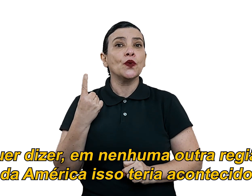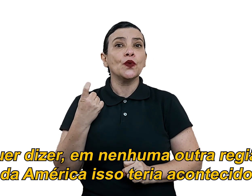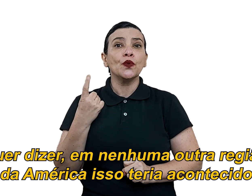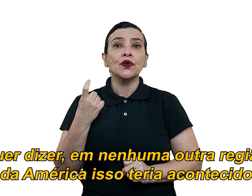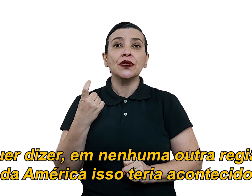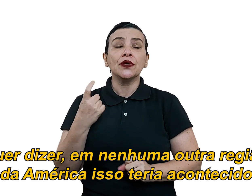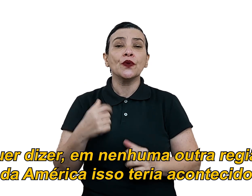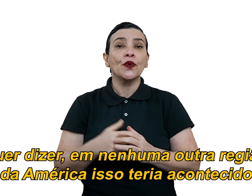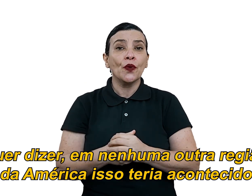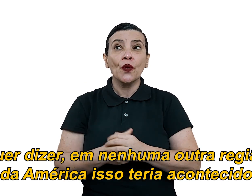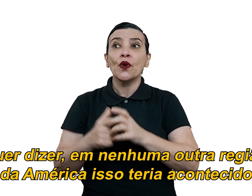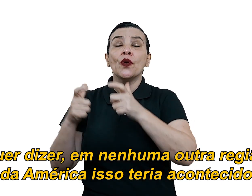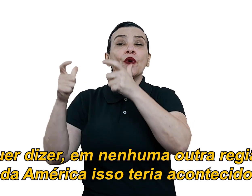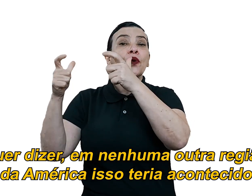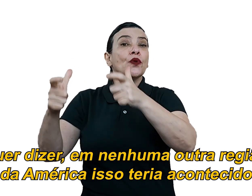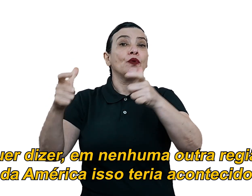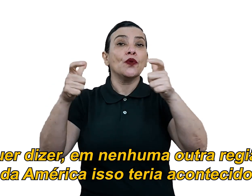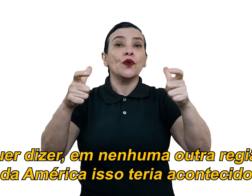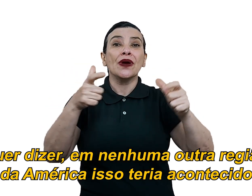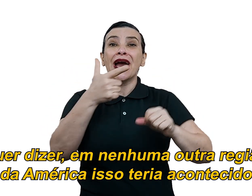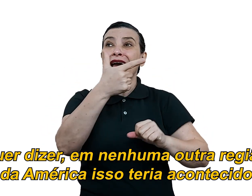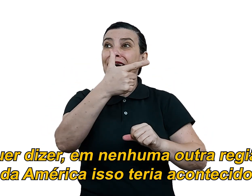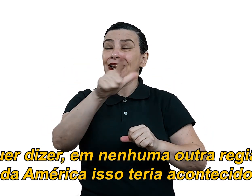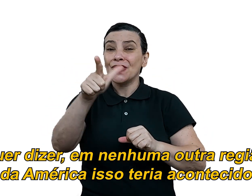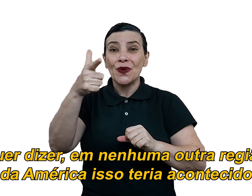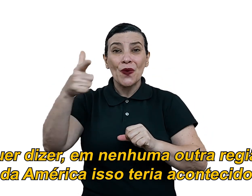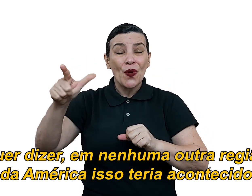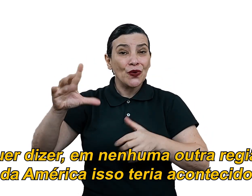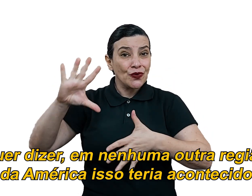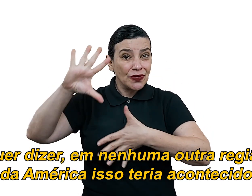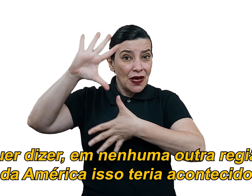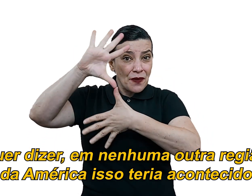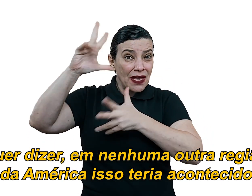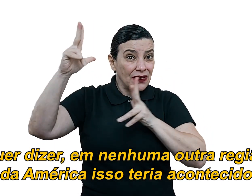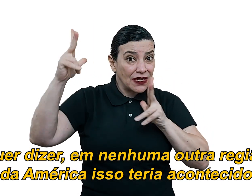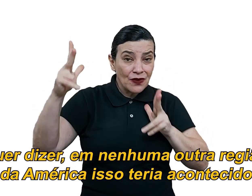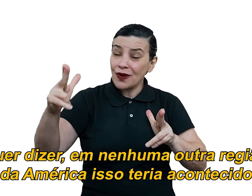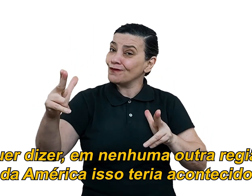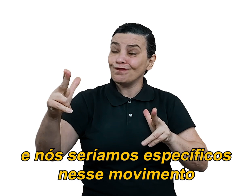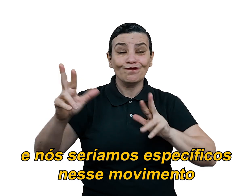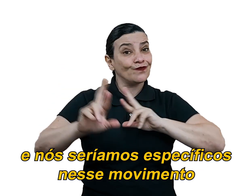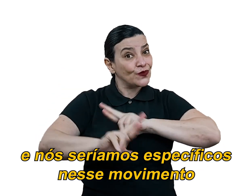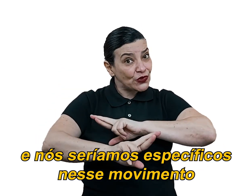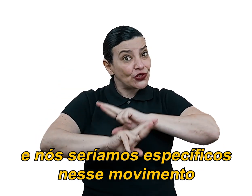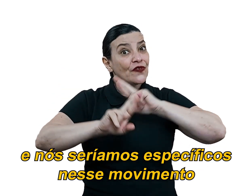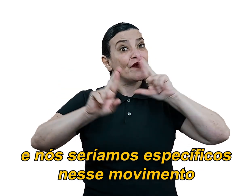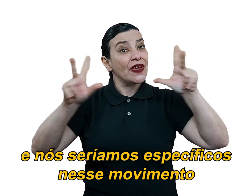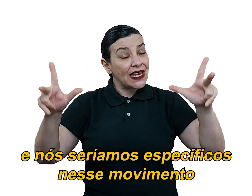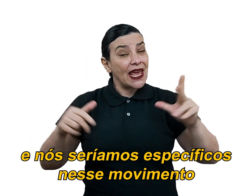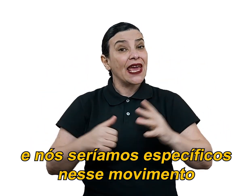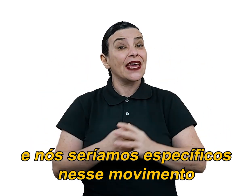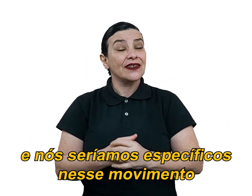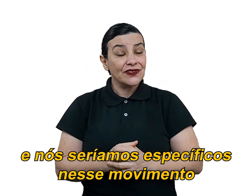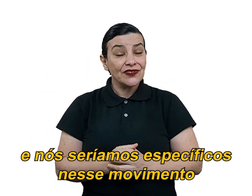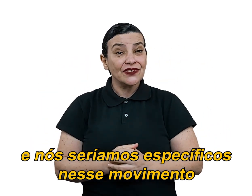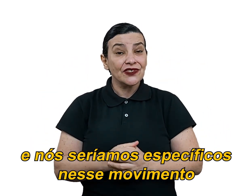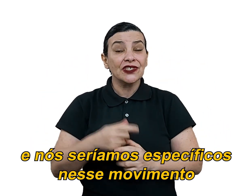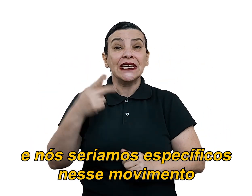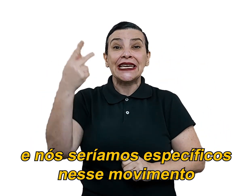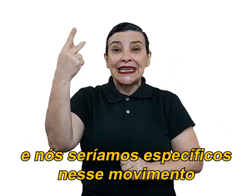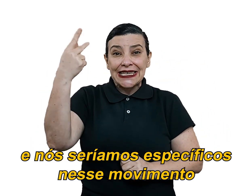dizer, em nenhuma outra região da América isso teria acontecido. E nós seríamos